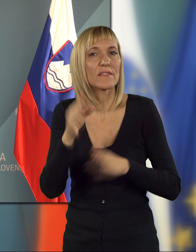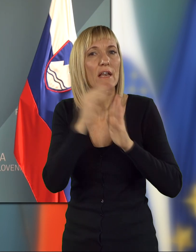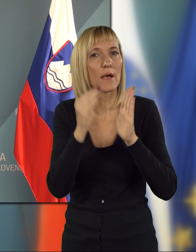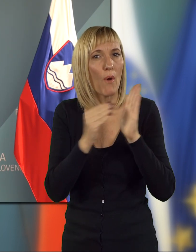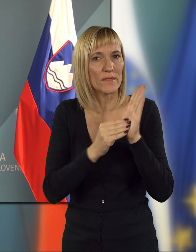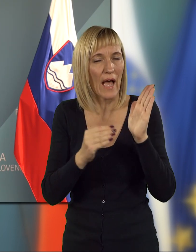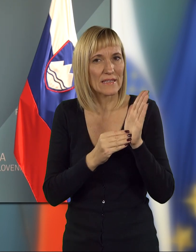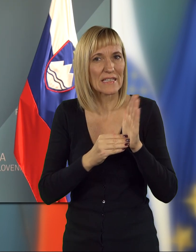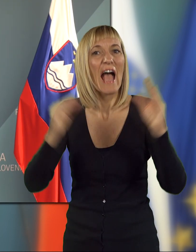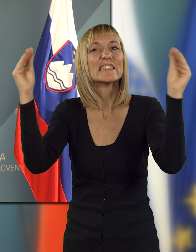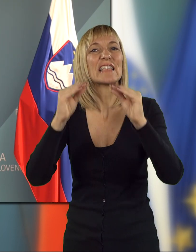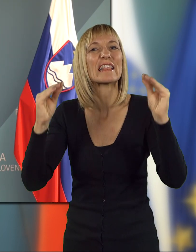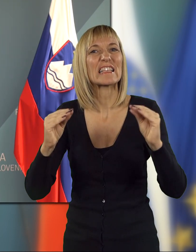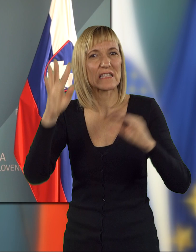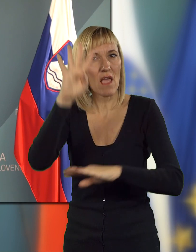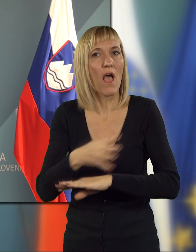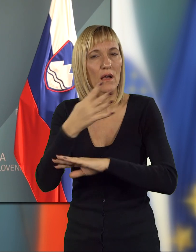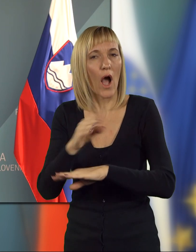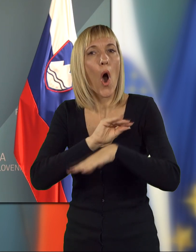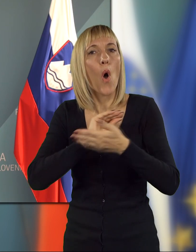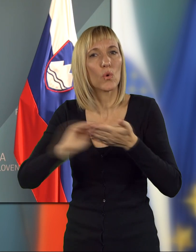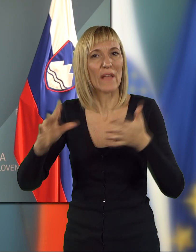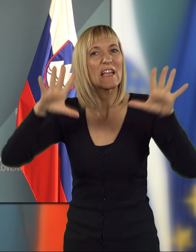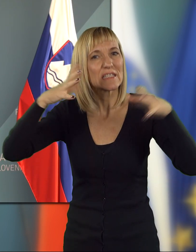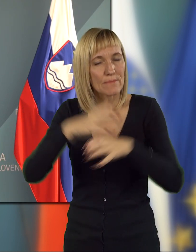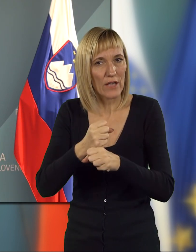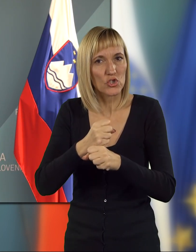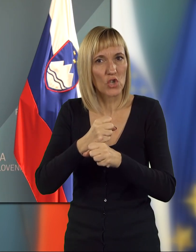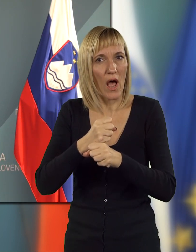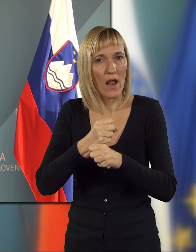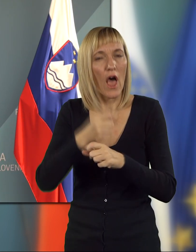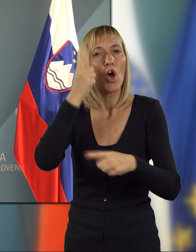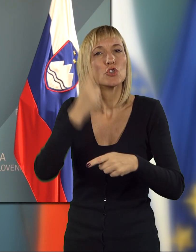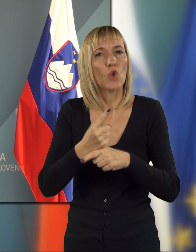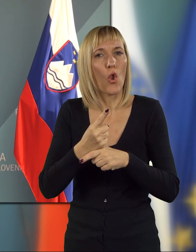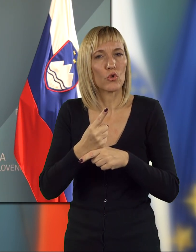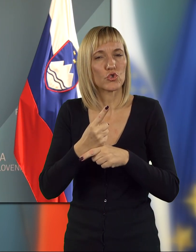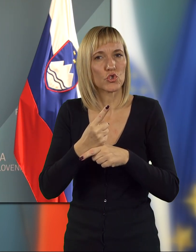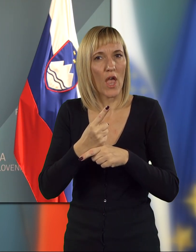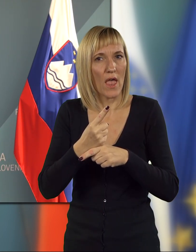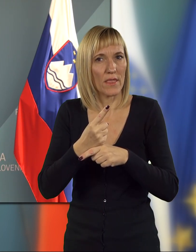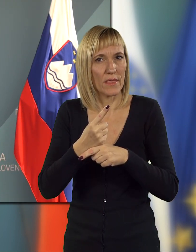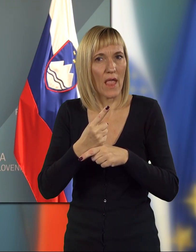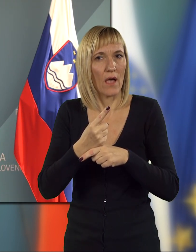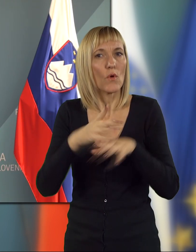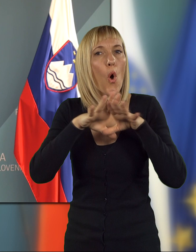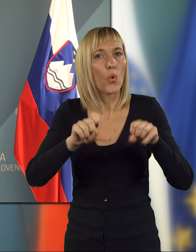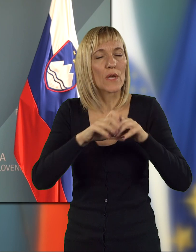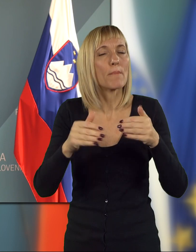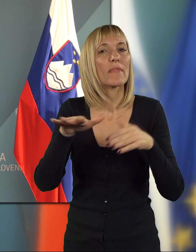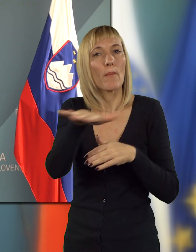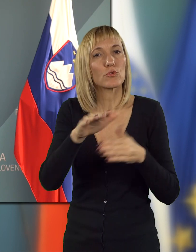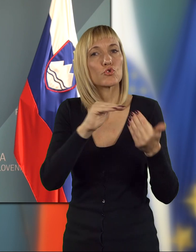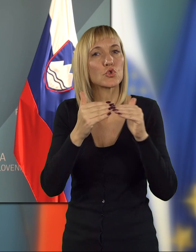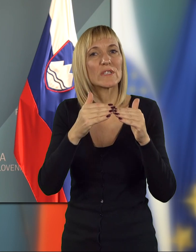da bo vlada na podlagi nekaterih podatkov statističnega urada zmanjšala oziroma znižala določene varčevalne ukrepe na področju